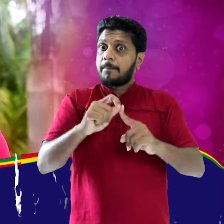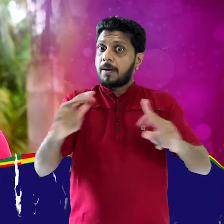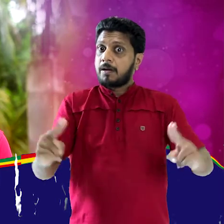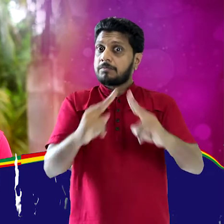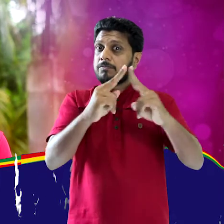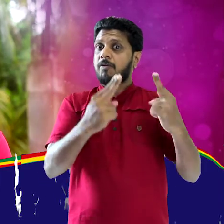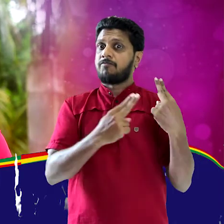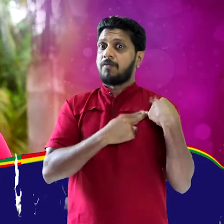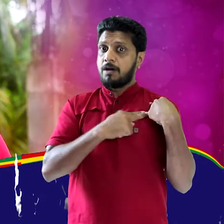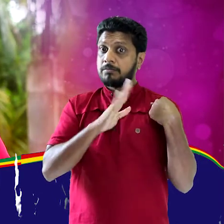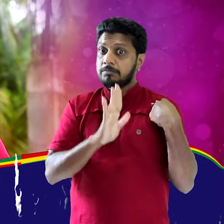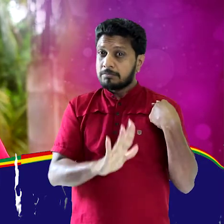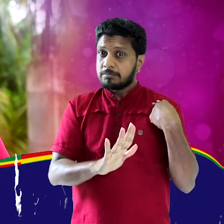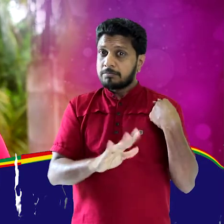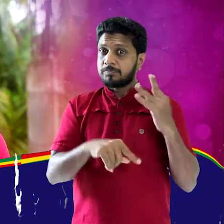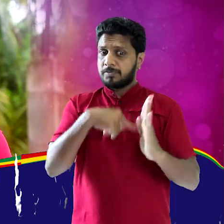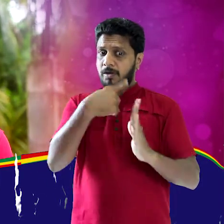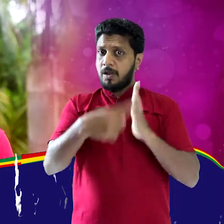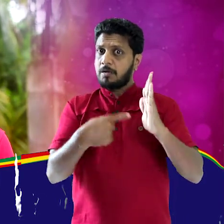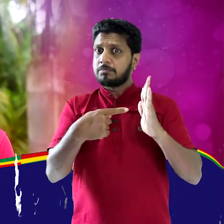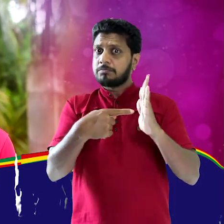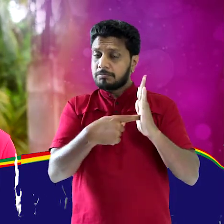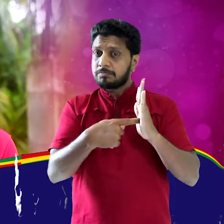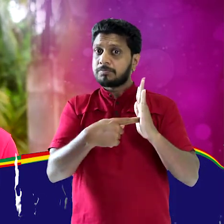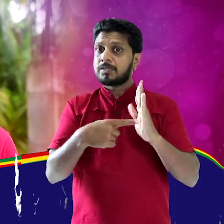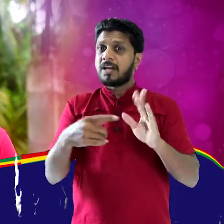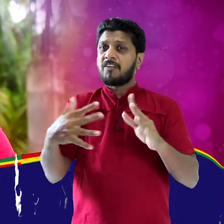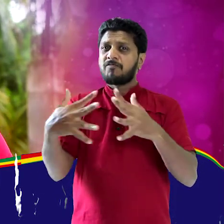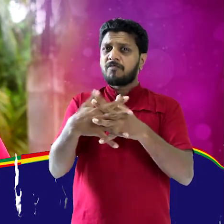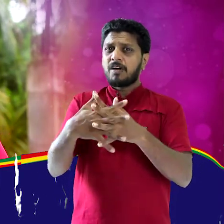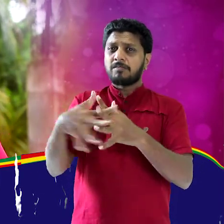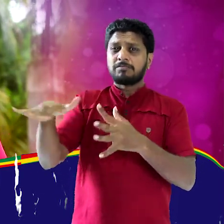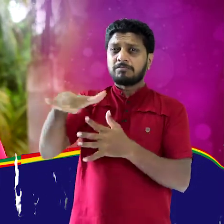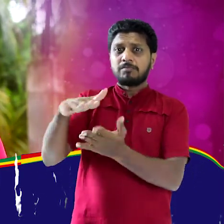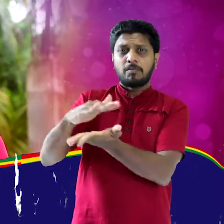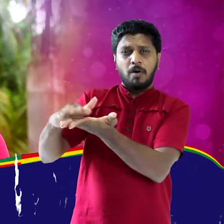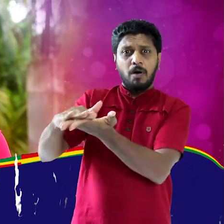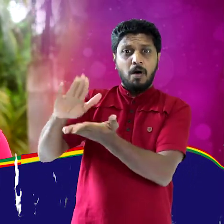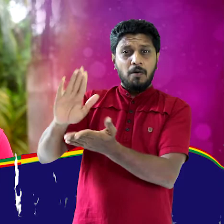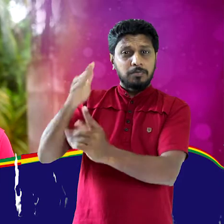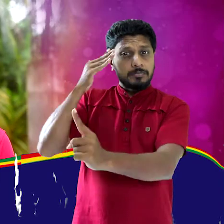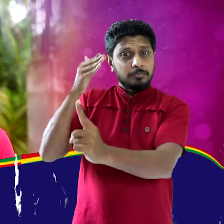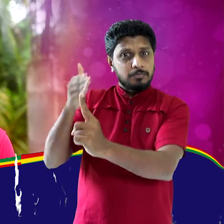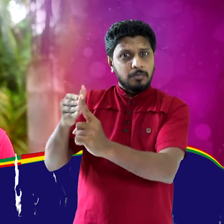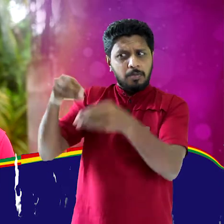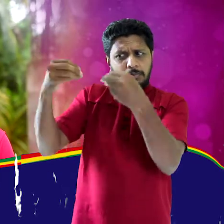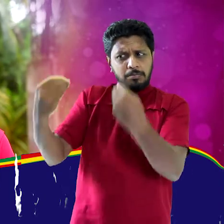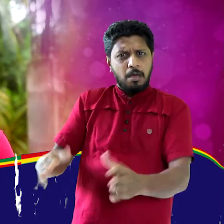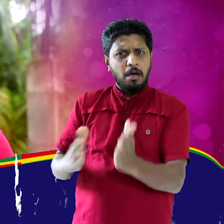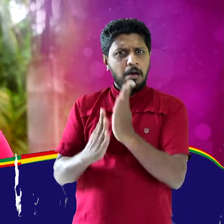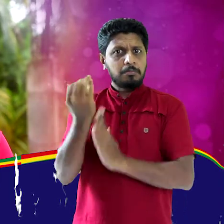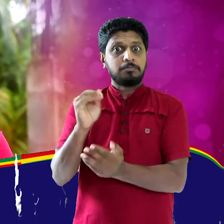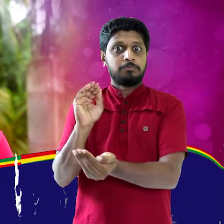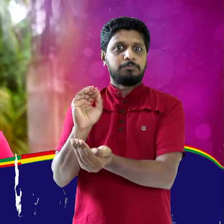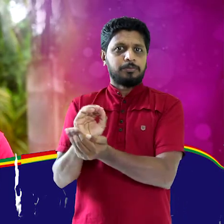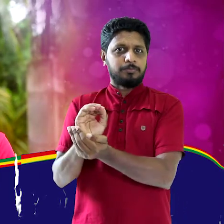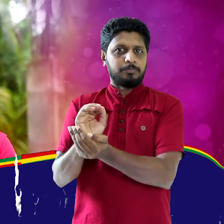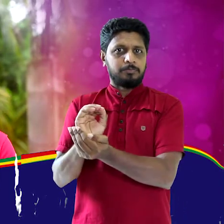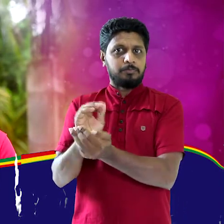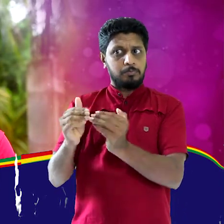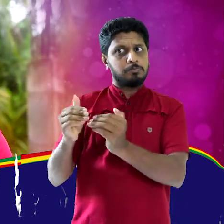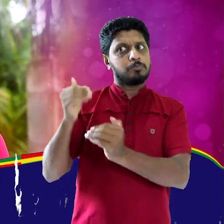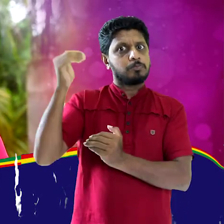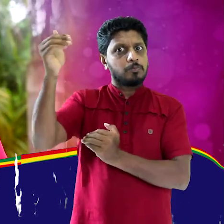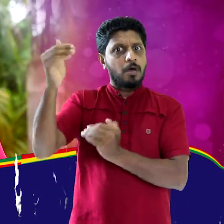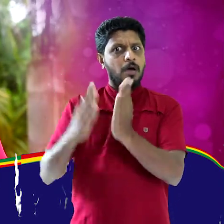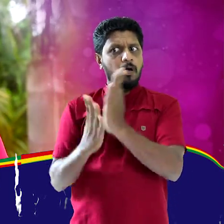පැවරෙනවා. එක පැත්තකින් මේ රටේ සුබසාධන ශ්‍රේෂ්ඨයේ රැකී ඇති අයිතිවාසිකම් රැක ගන්න. අනිත් පැත්තෙන් සුබසාධන ශ්‍රේෂ්ඨයේ දිනාගත